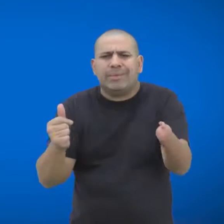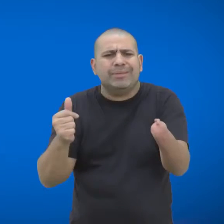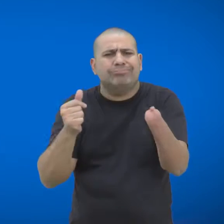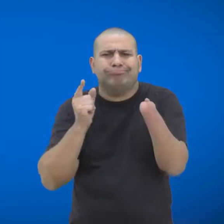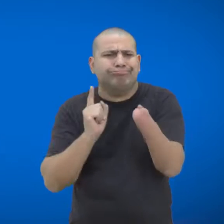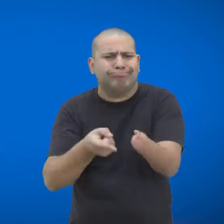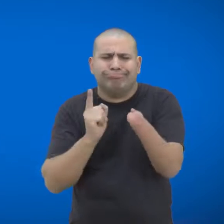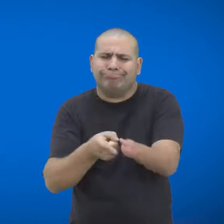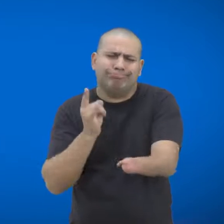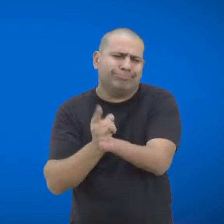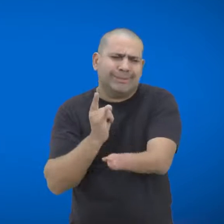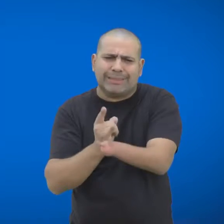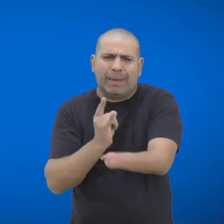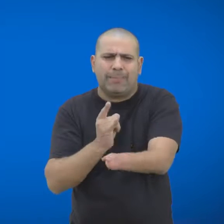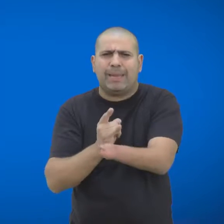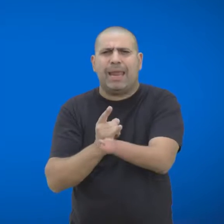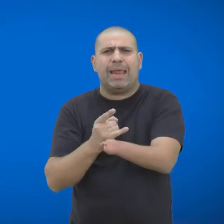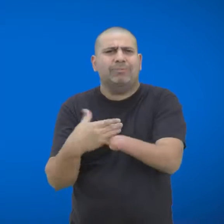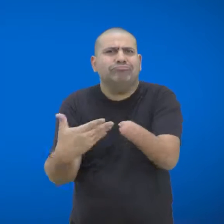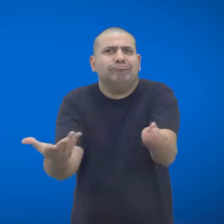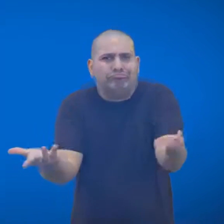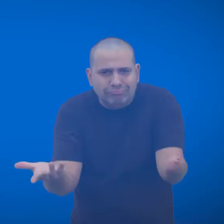se está haciendo